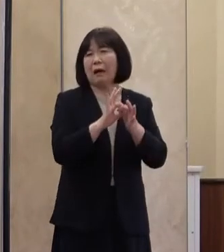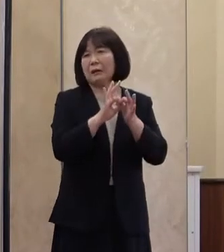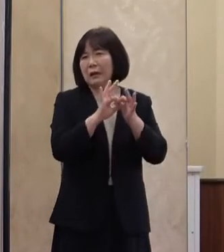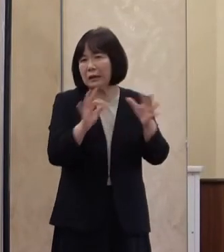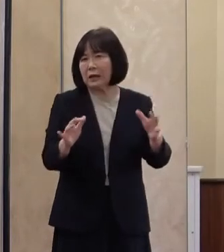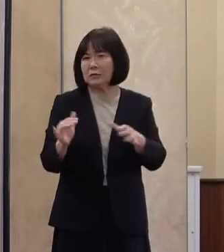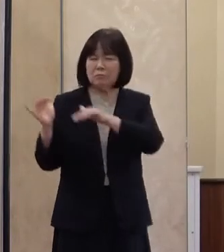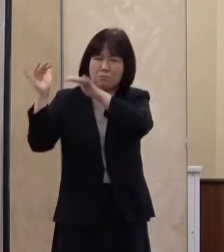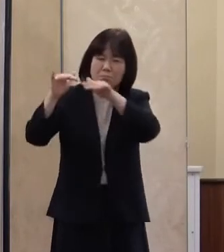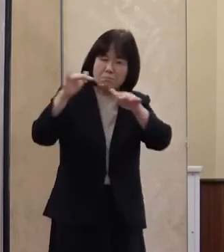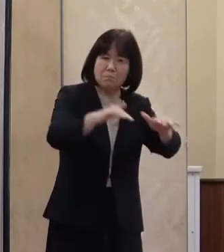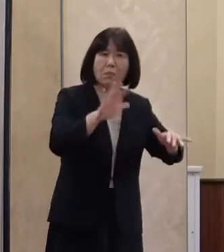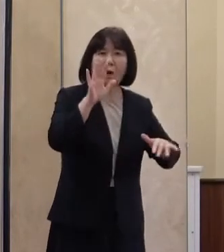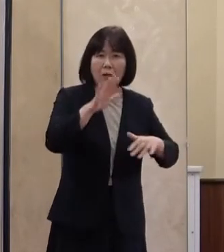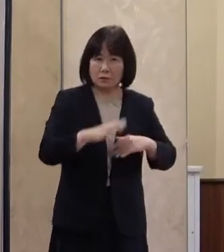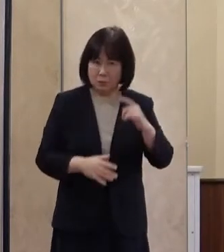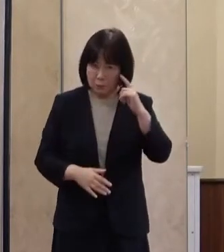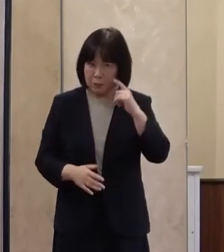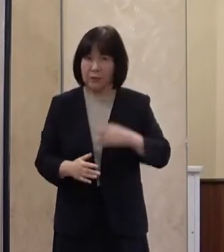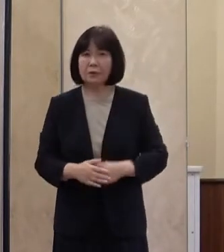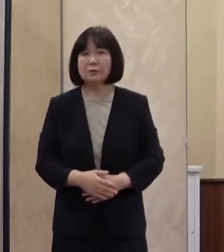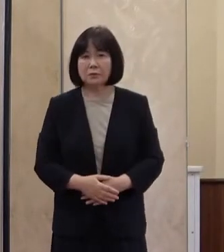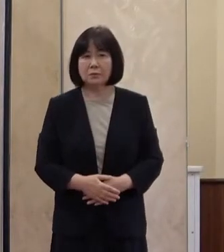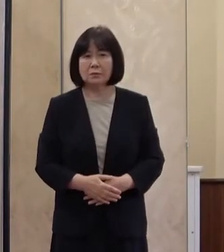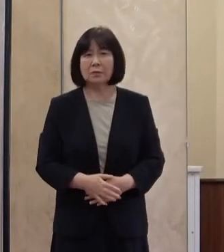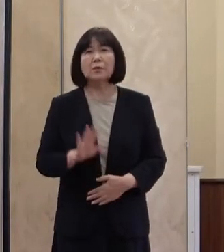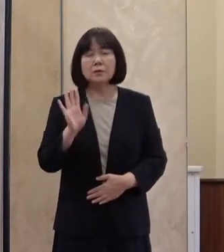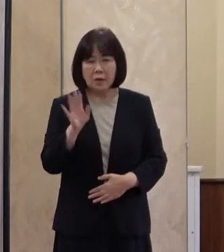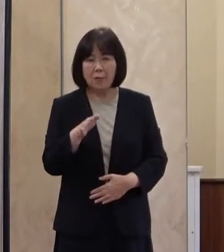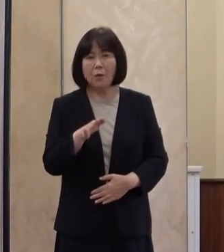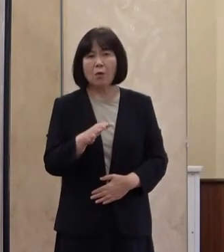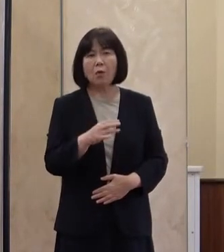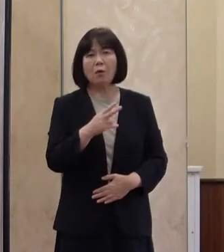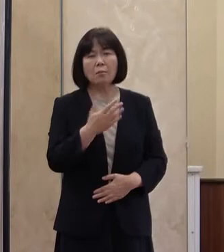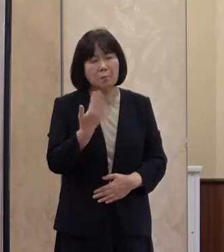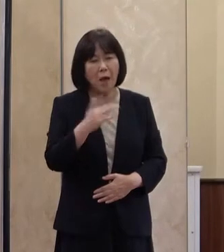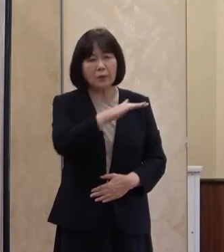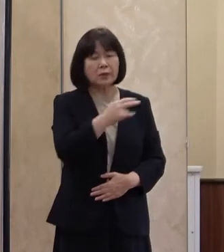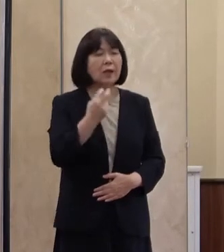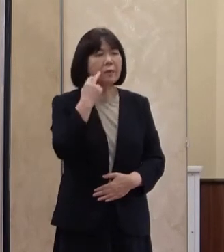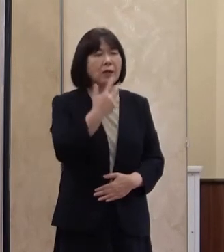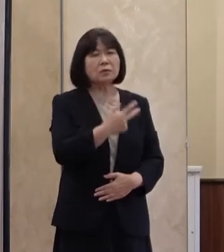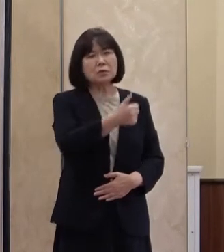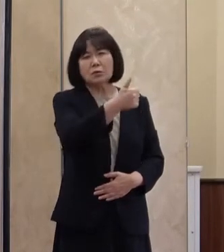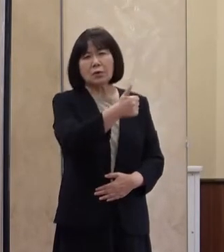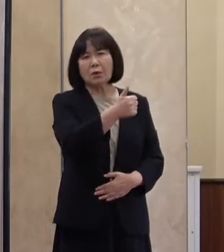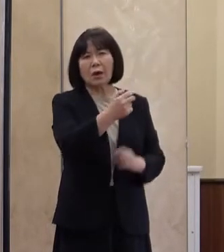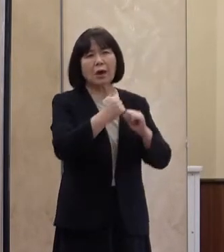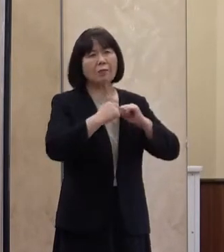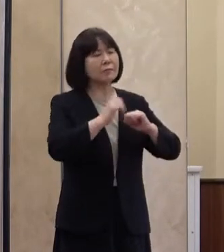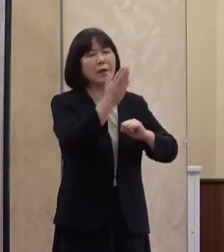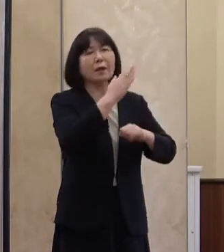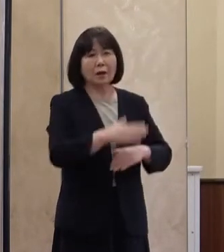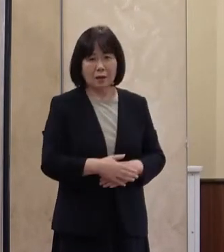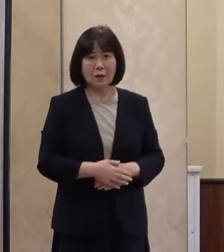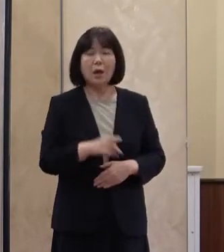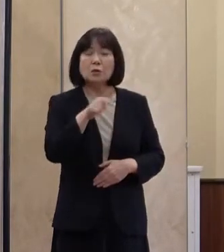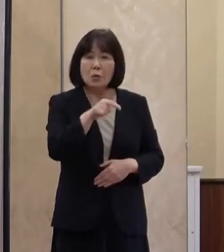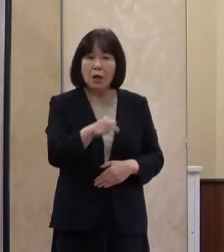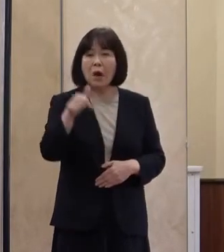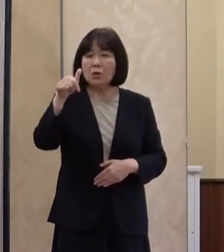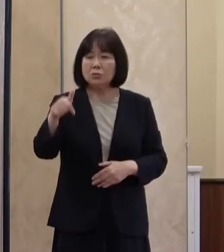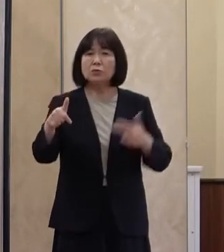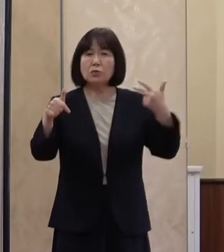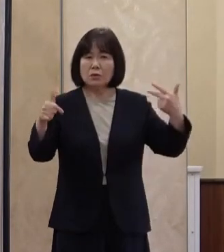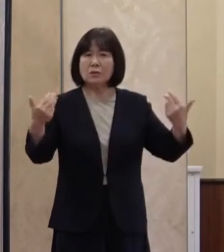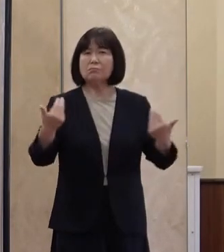です。ですので、でも乗らなかった。これは府市の災害対策において府市の大きな弊害があったと思